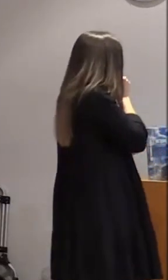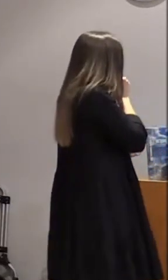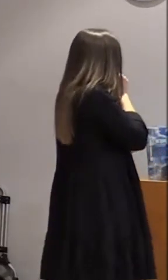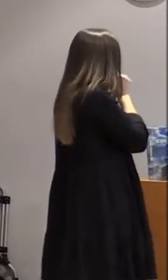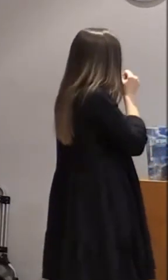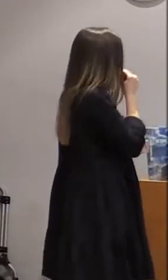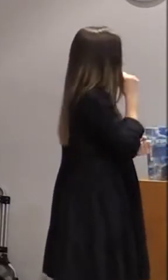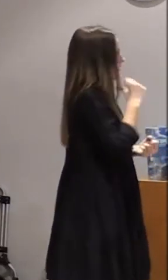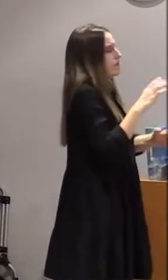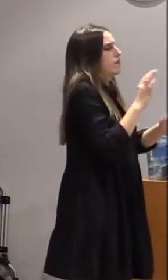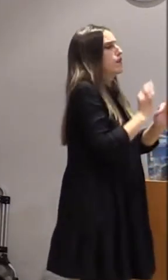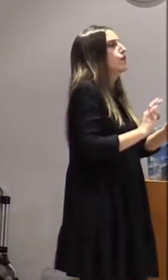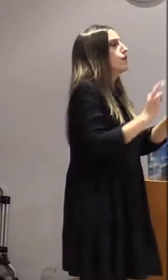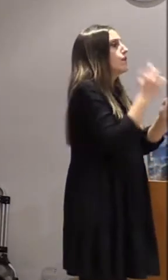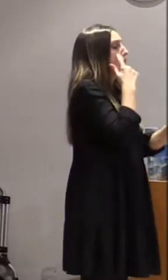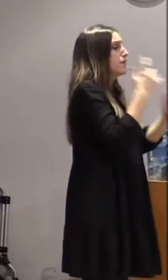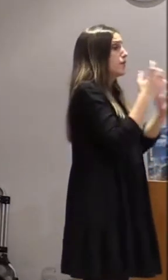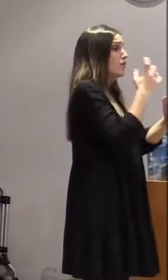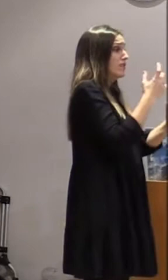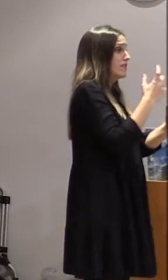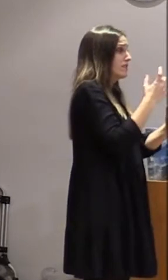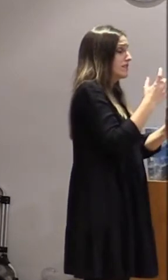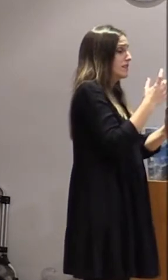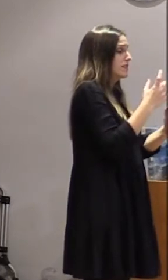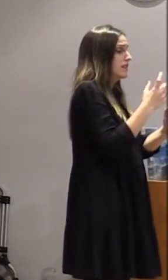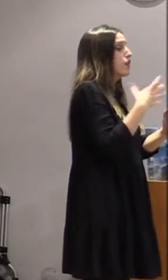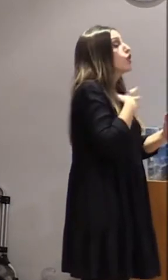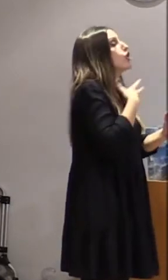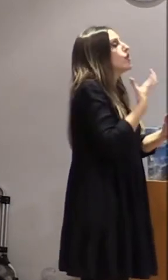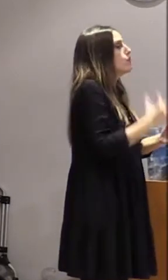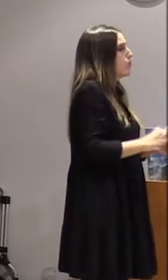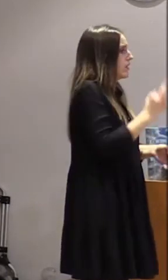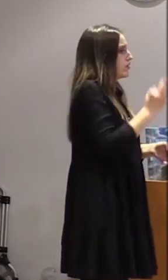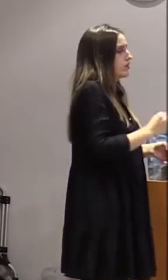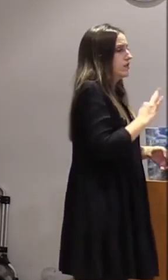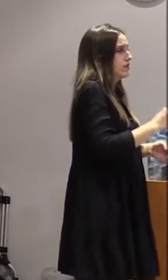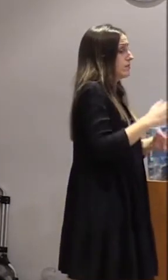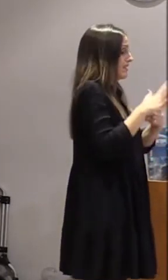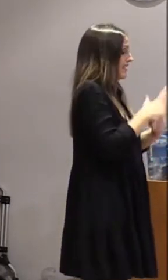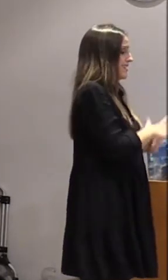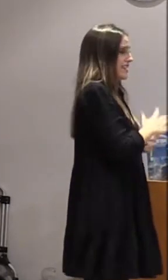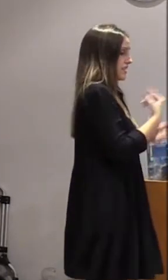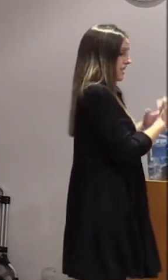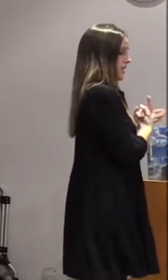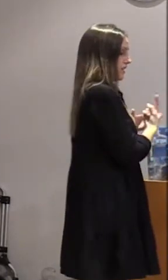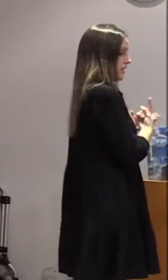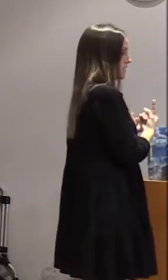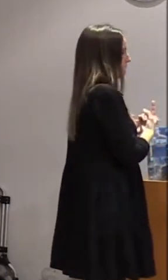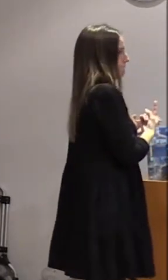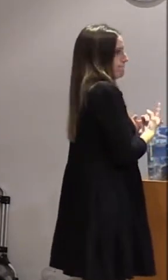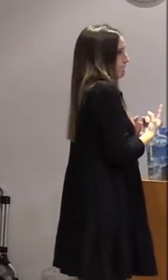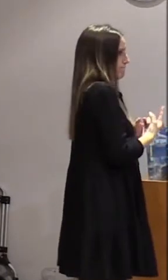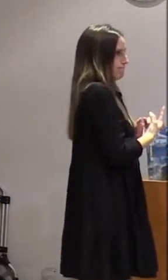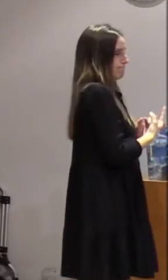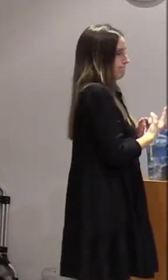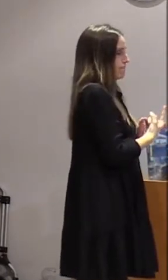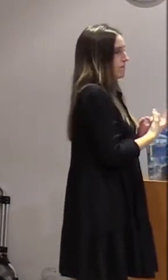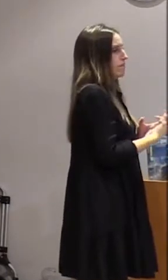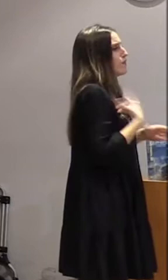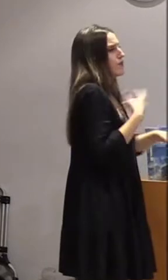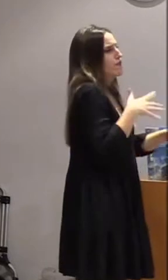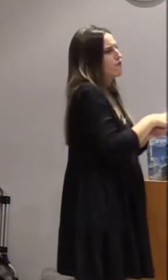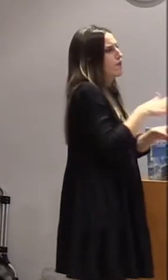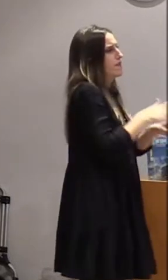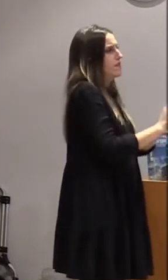artista, y luego voy a dar más referencia científica, ningún artista puede totalmente aislarse de la influencia ambiental.